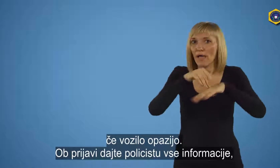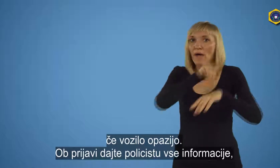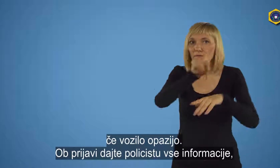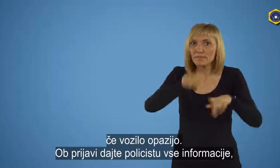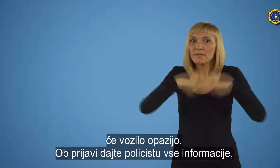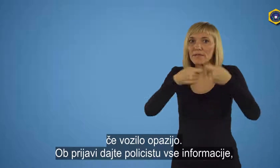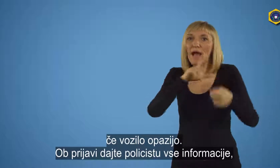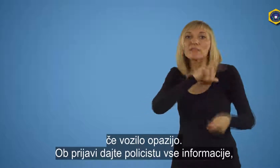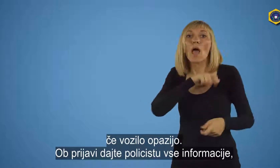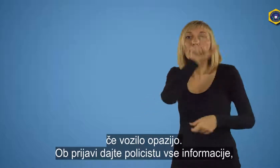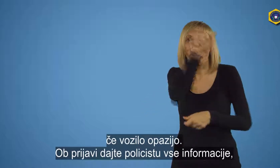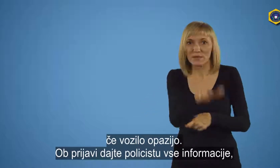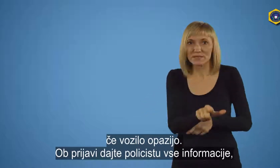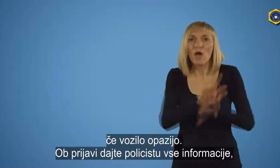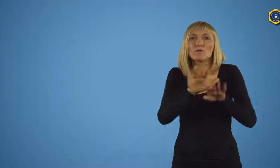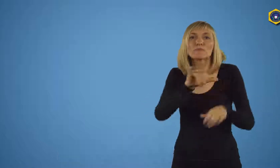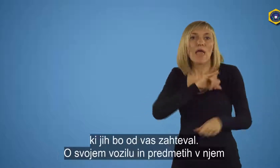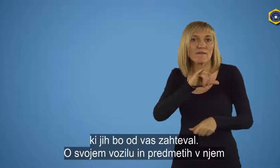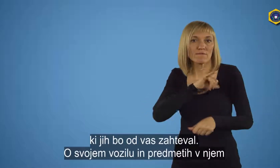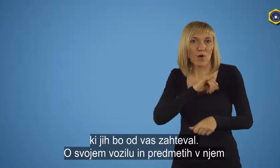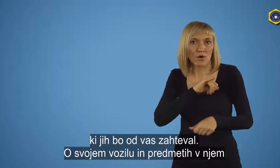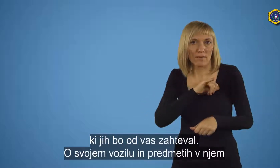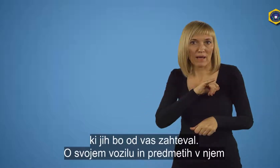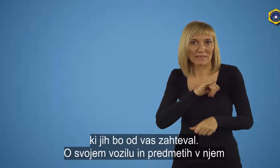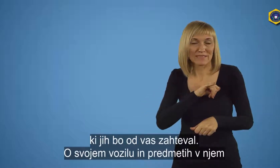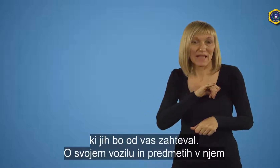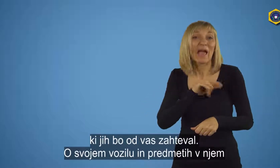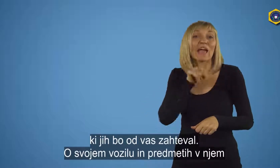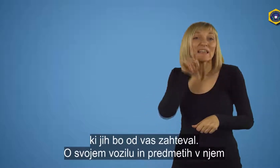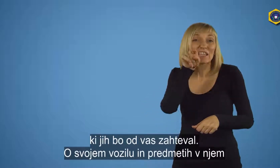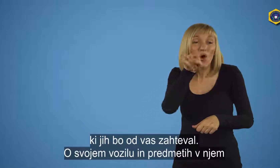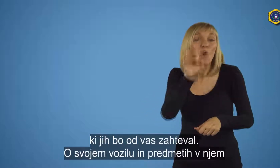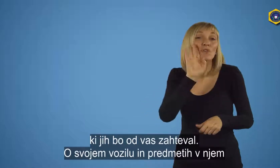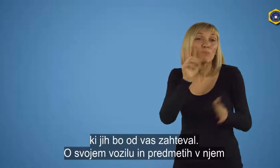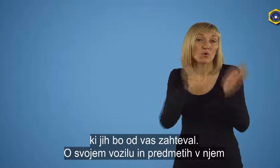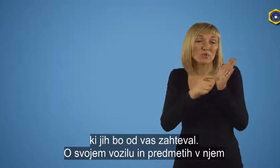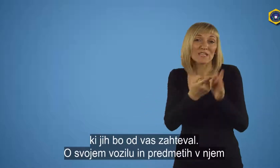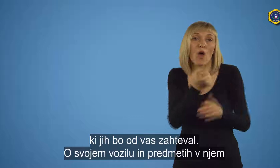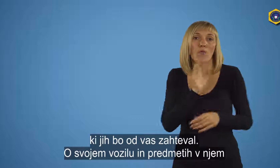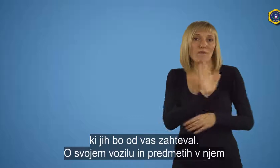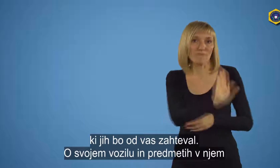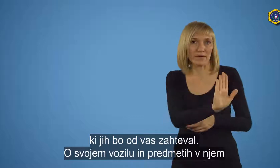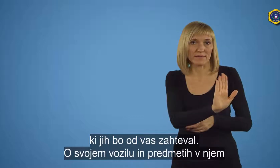Ob prijavi dajte policistu vse informacije, ki jih bo od vas zahteval.